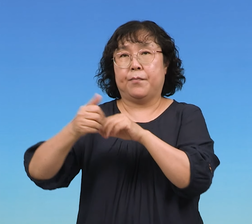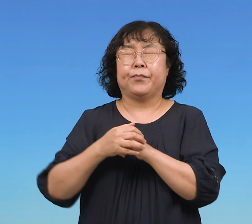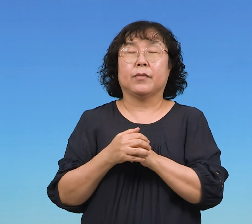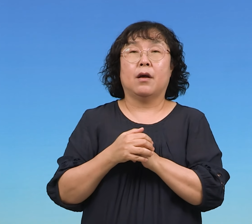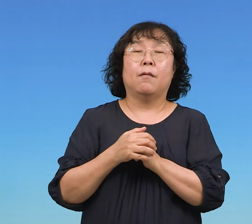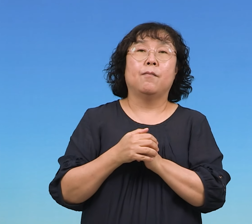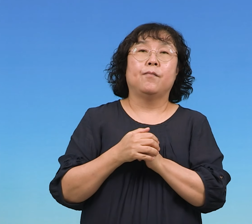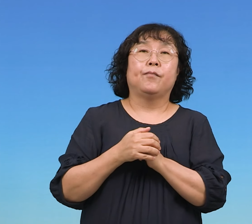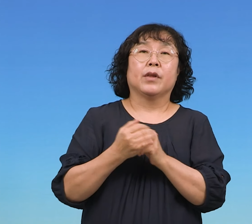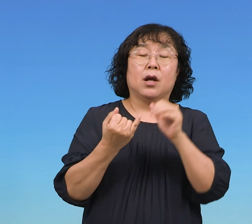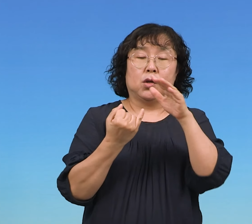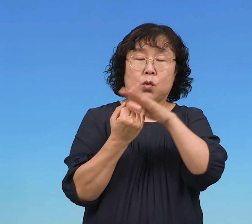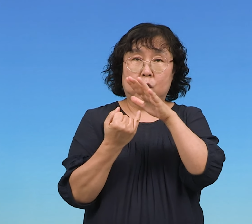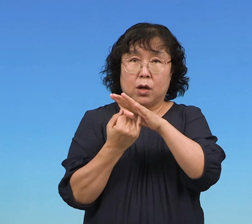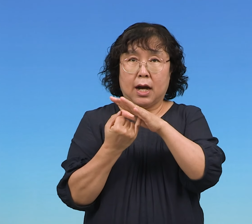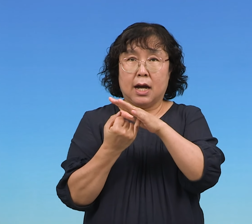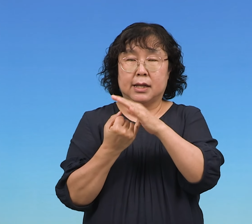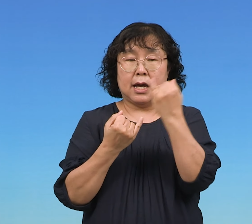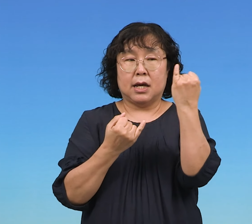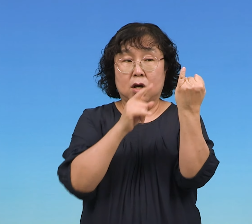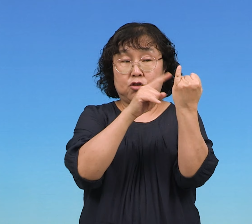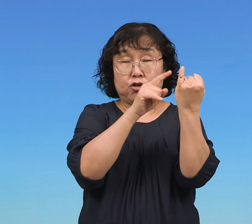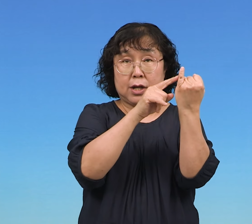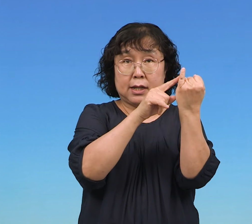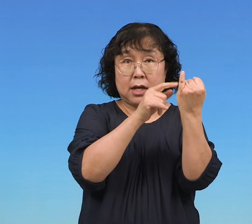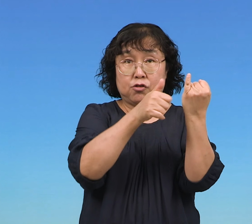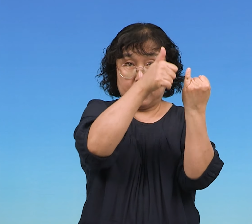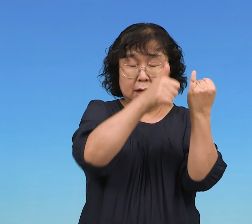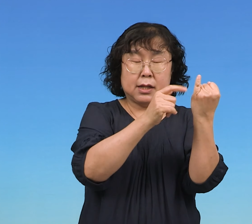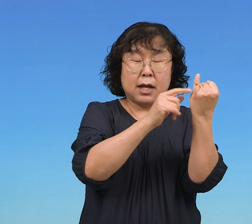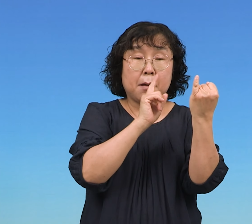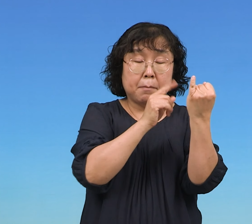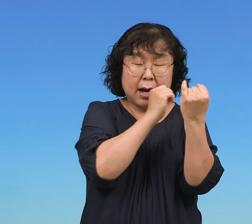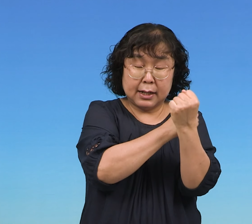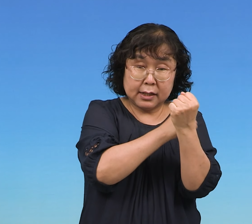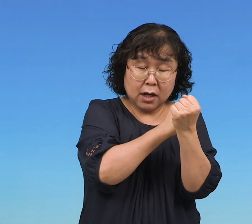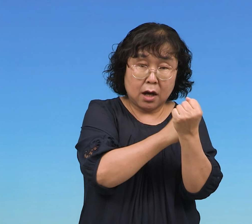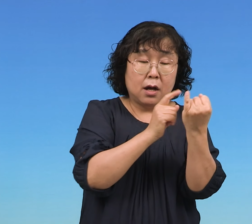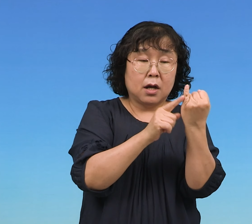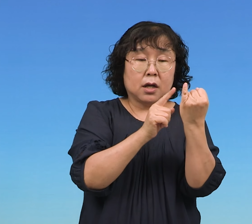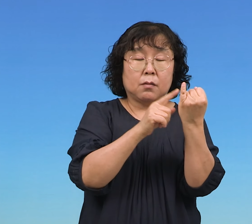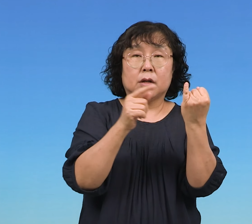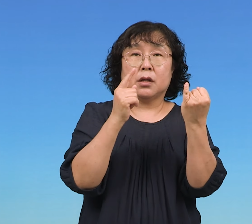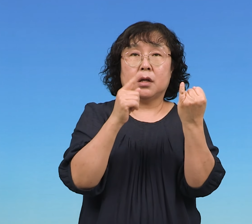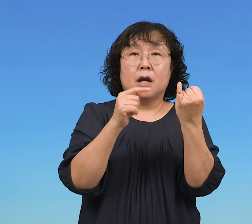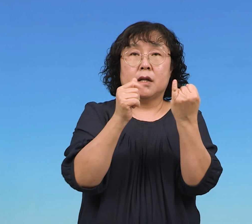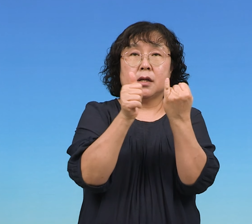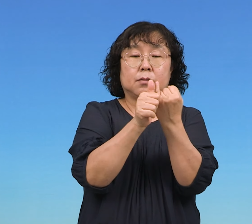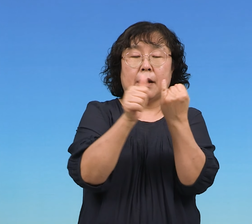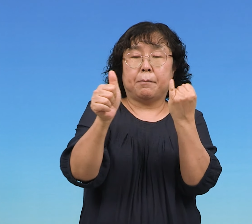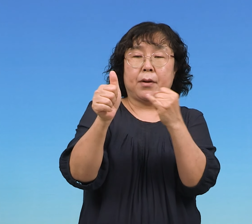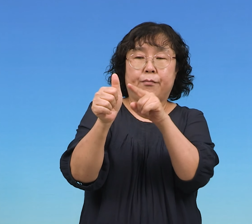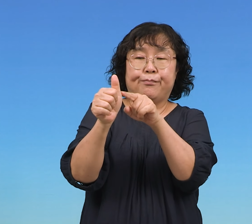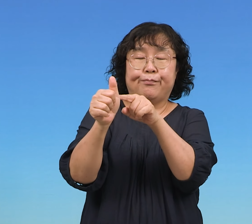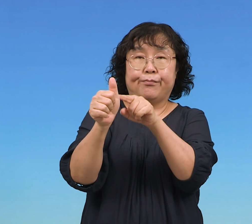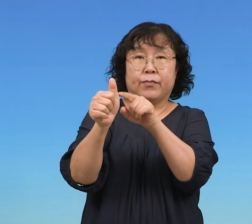있었겠죠. 먼저 이 소녀가 자기 여주인인 나만 장군의 부인한테 그런 얘기를